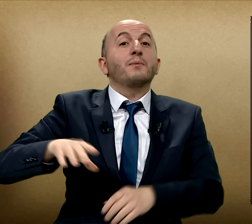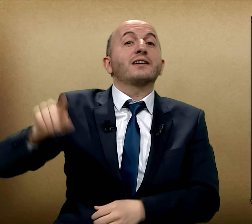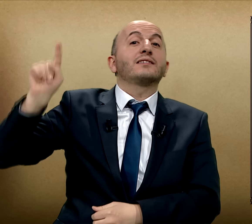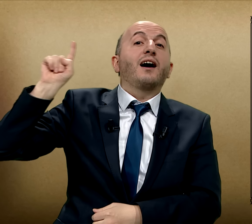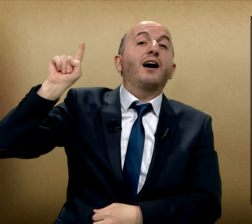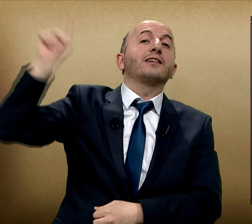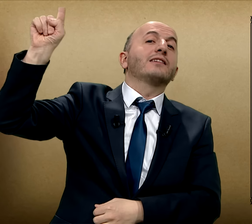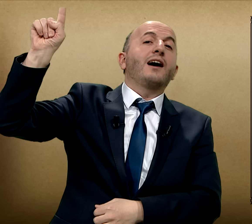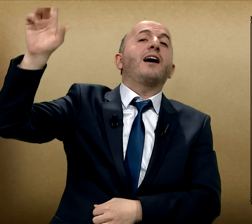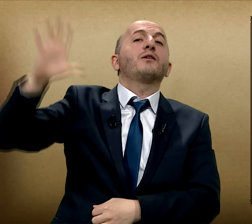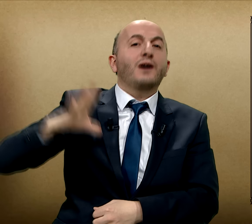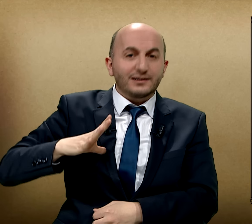bırakmayan Allah vardır.